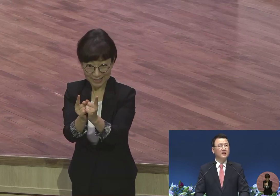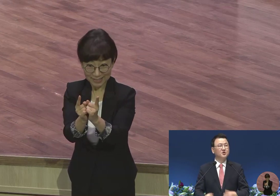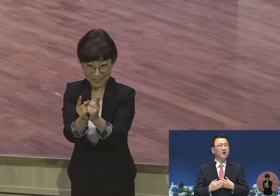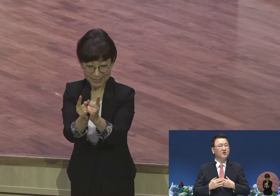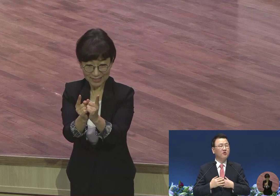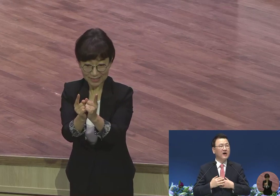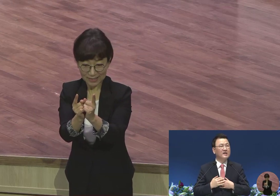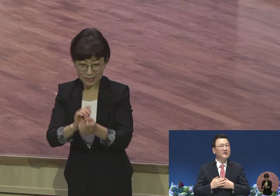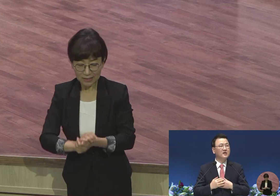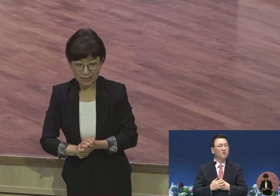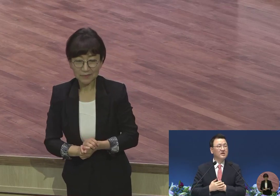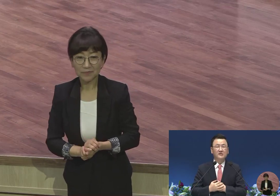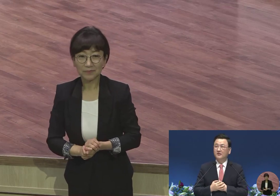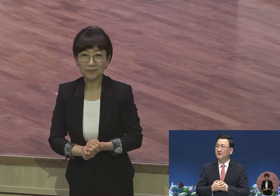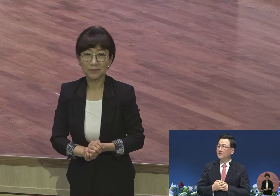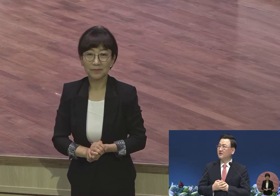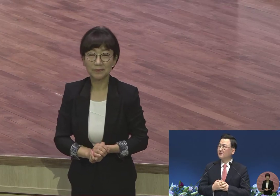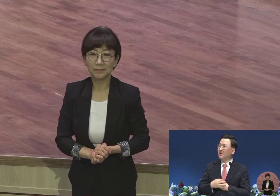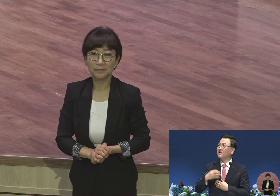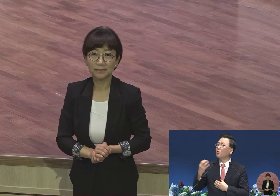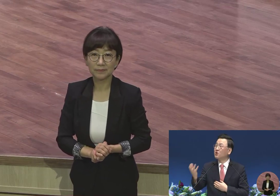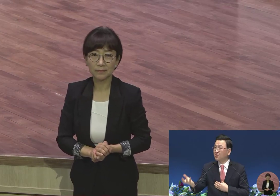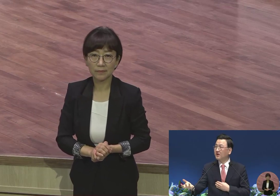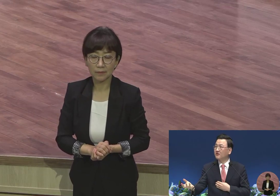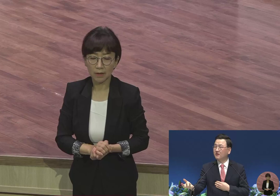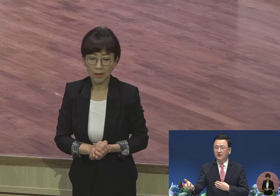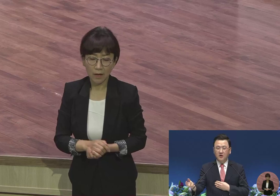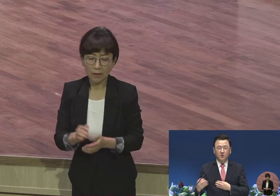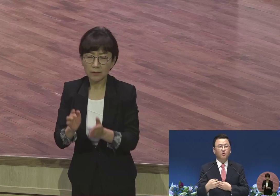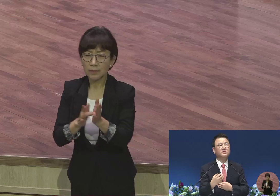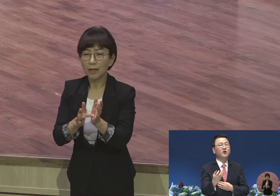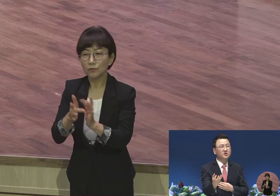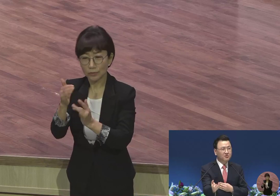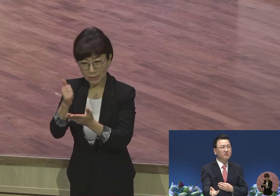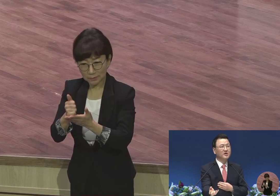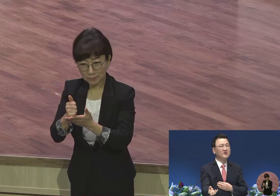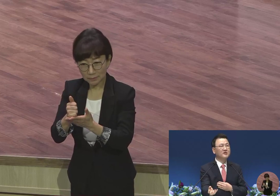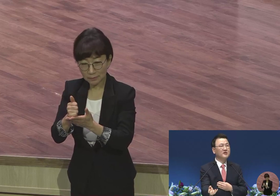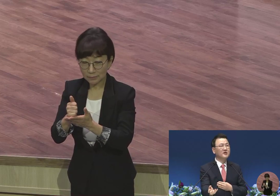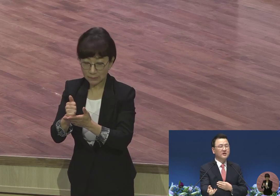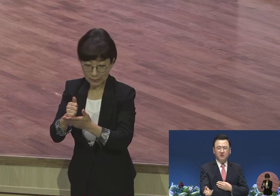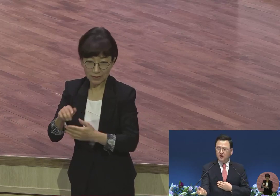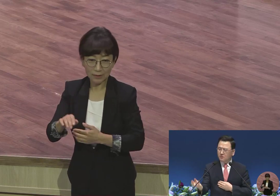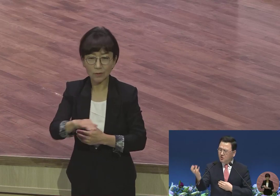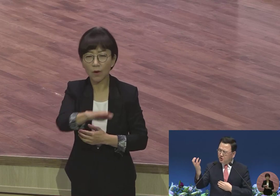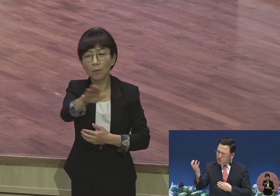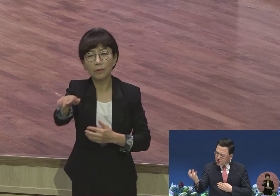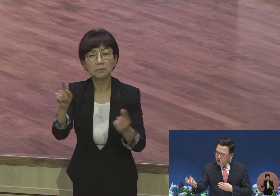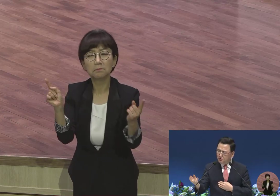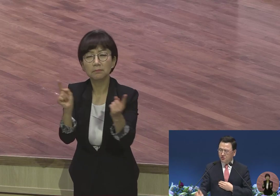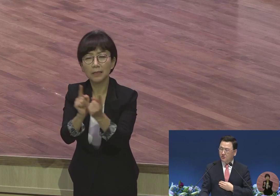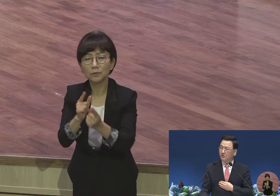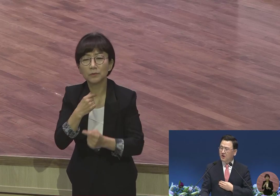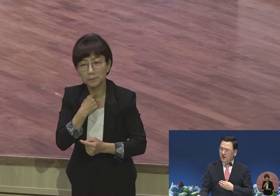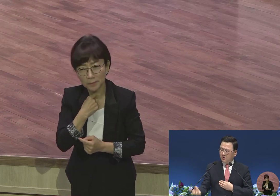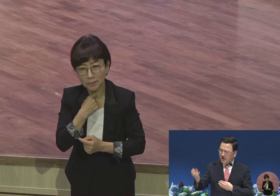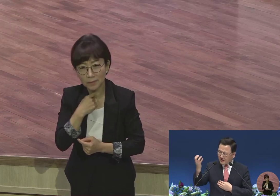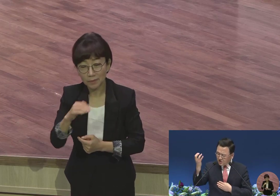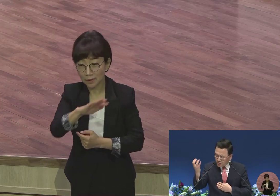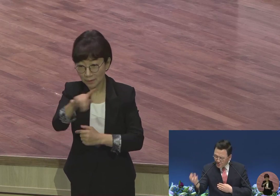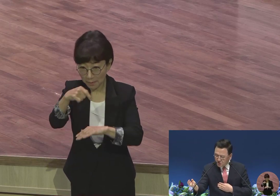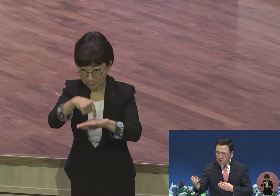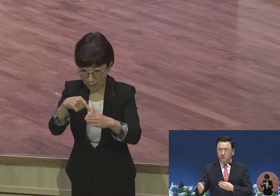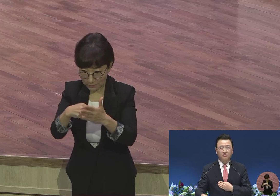그리스도가 죄인과 하나 되기를 원하는 것. 만나고 싶어 하는 거예요. 교제하고 싶은 거예요. 너의 심령을 치유해 주고